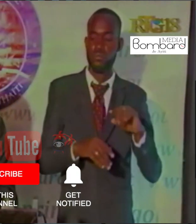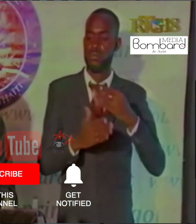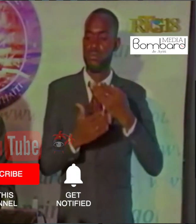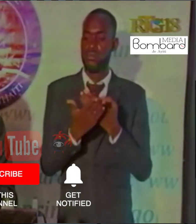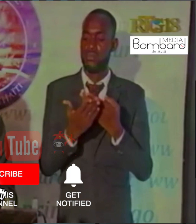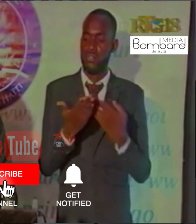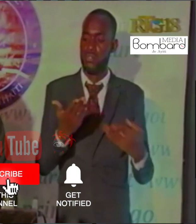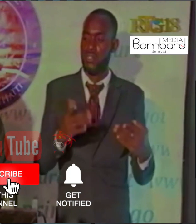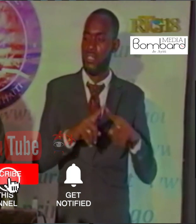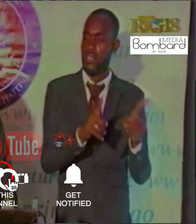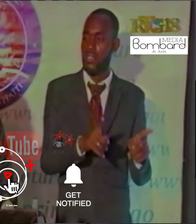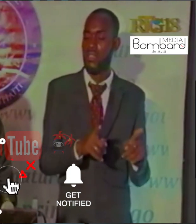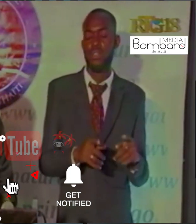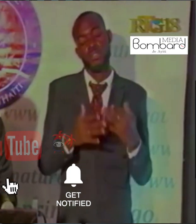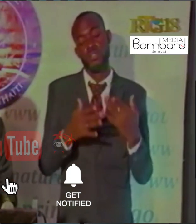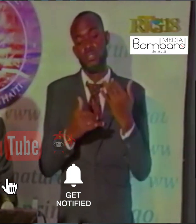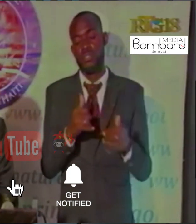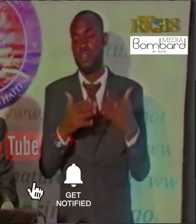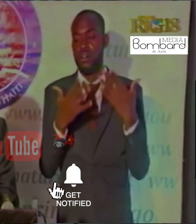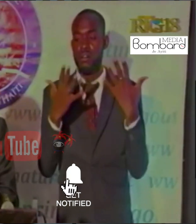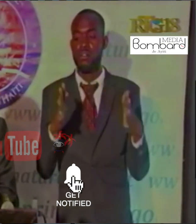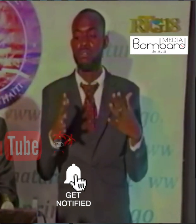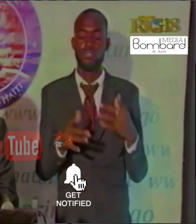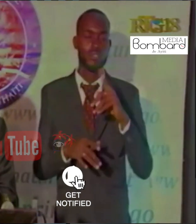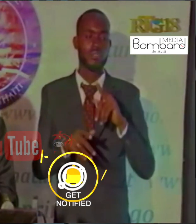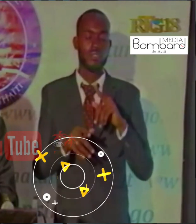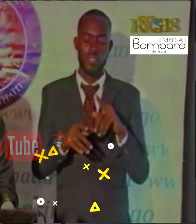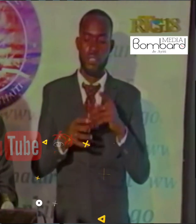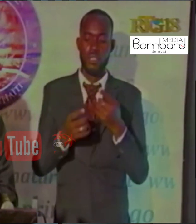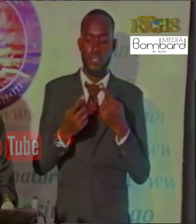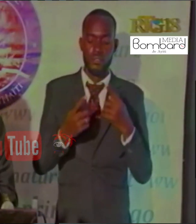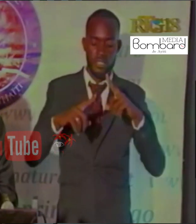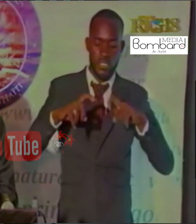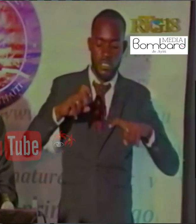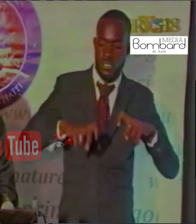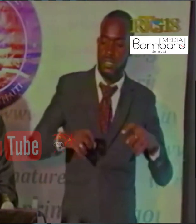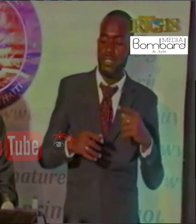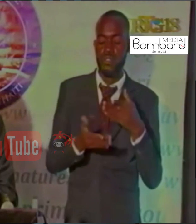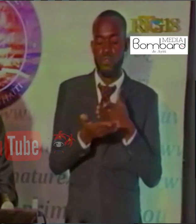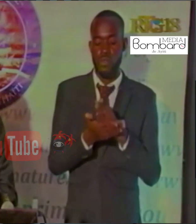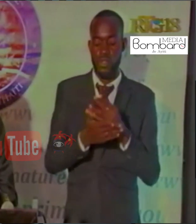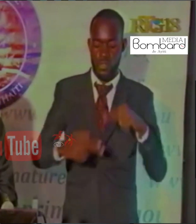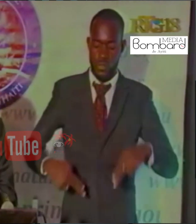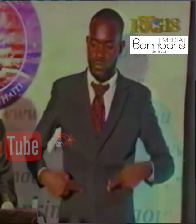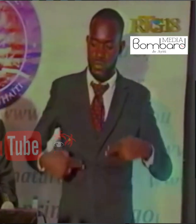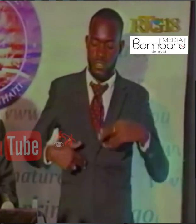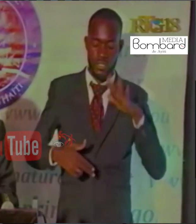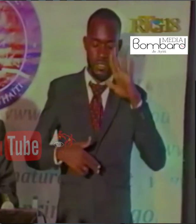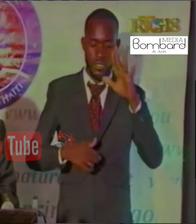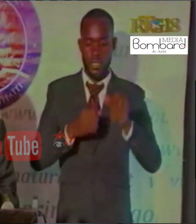enfin, définir ensemble une stratégie nationale de promotion des droits humains pour les 5 prochaines